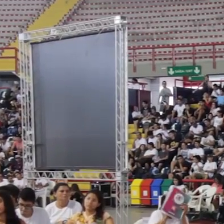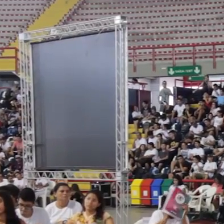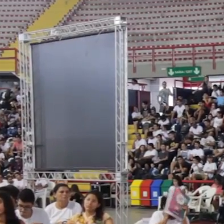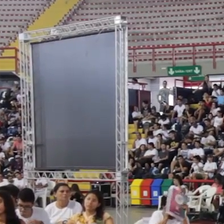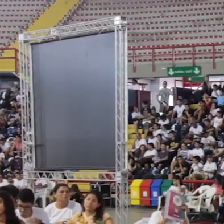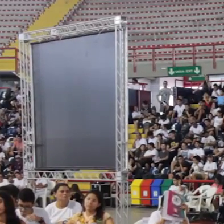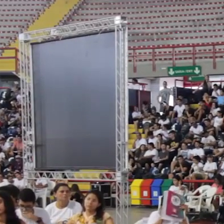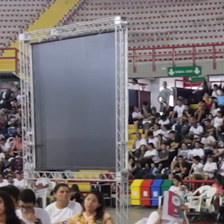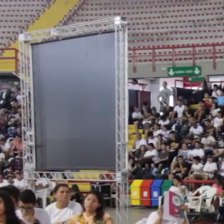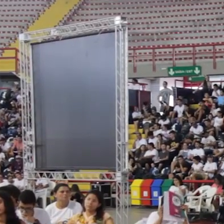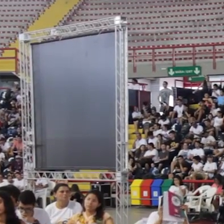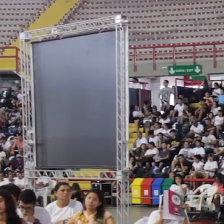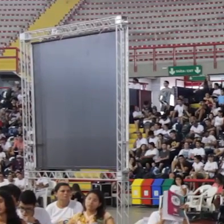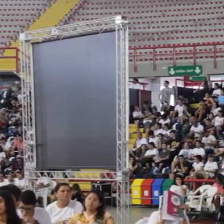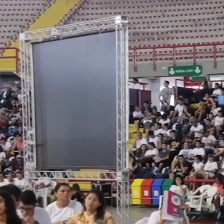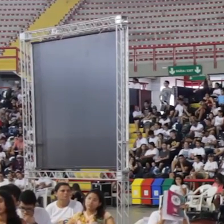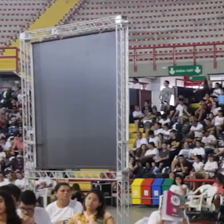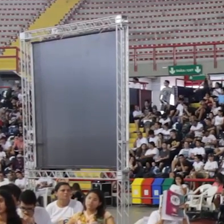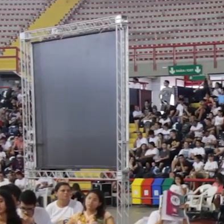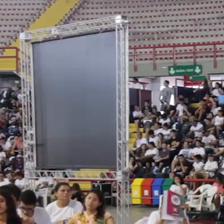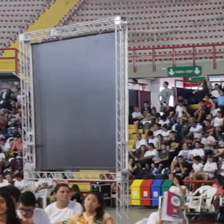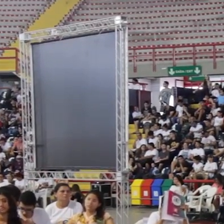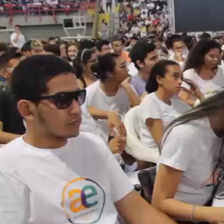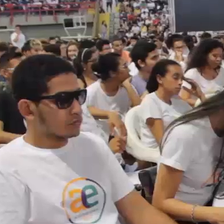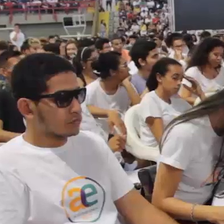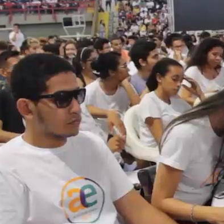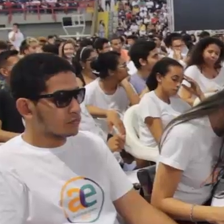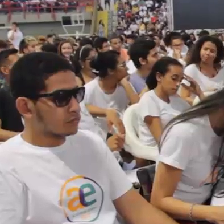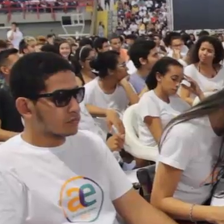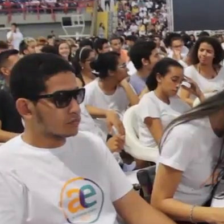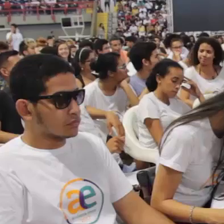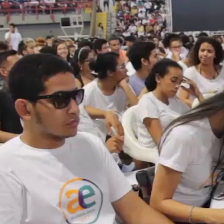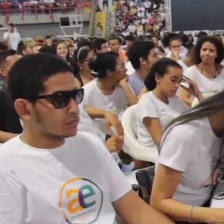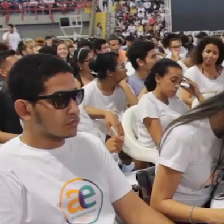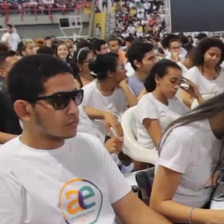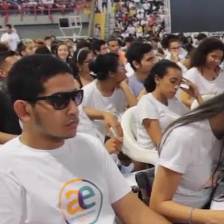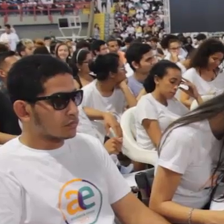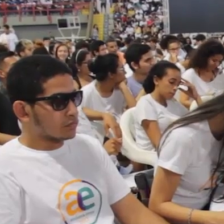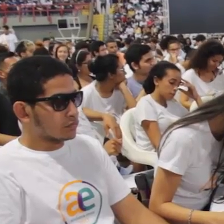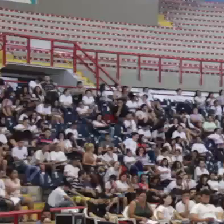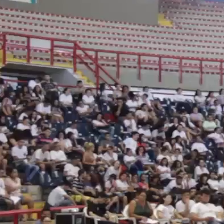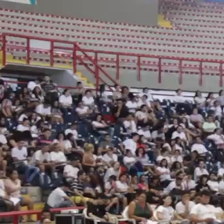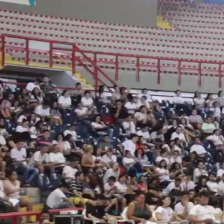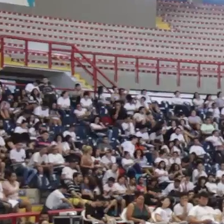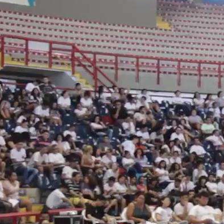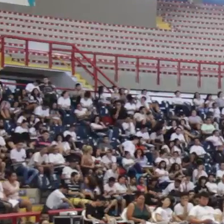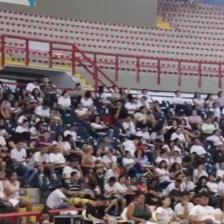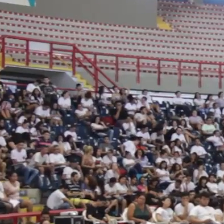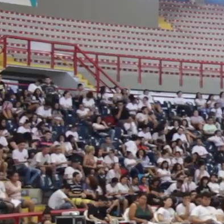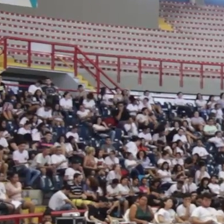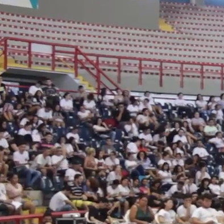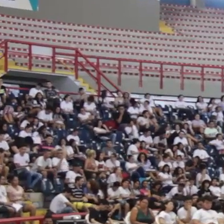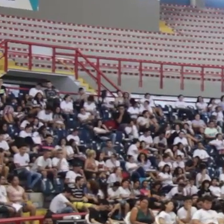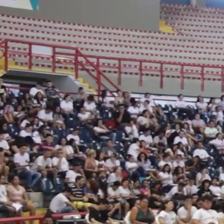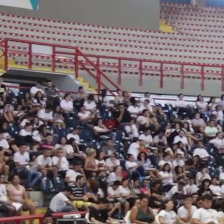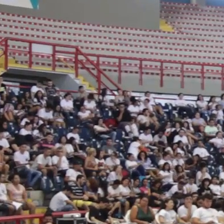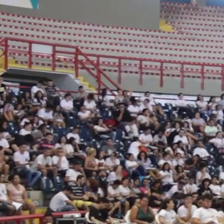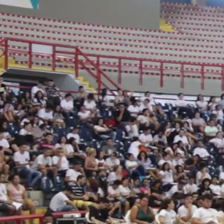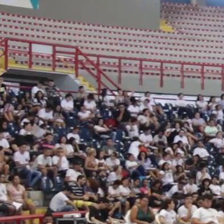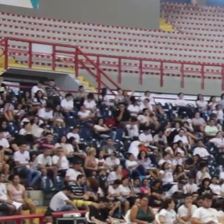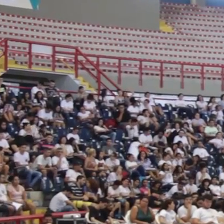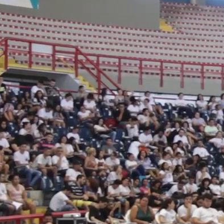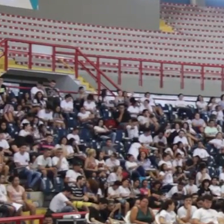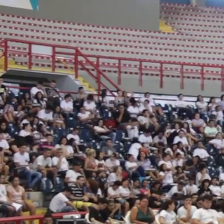desde que não seja uma ação. Consciência é a fim de conscientizar ou por meio de alguma campanha de conscientização. Então